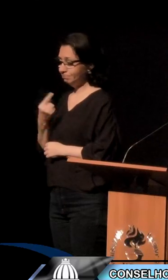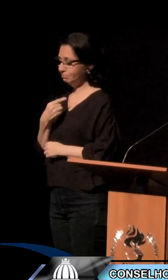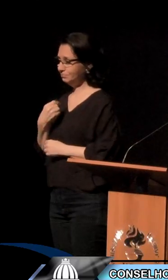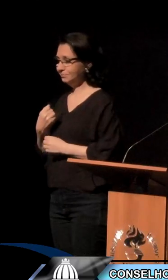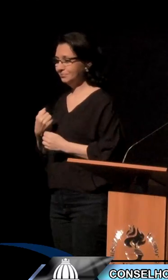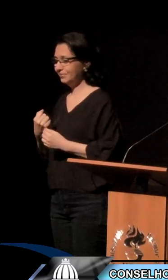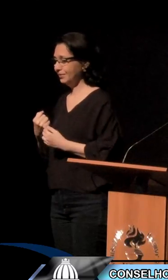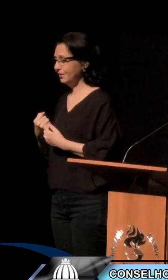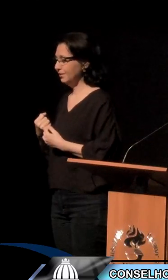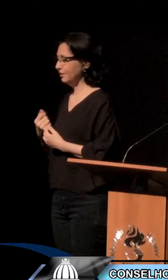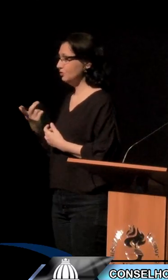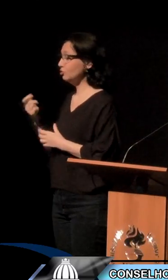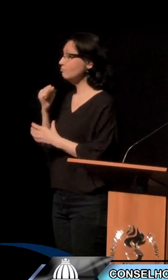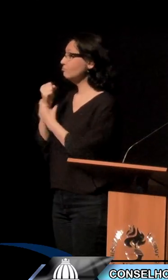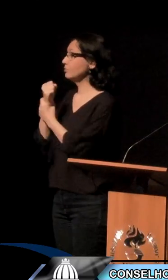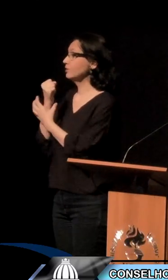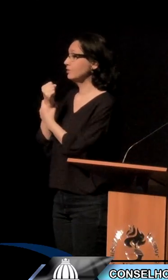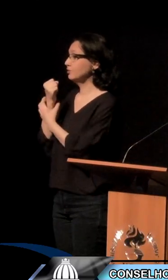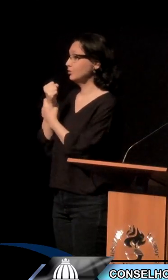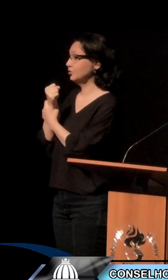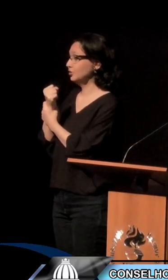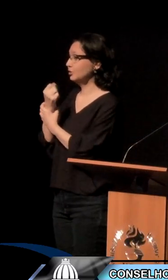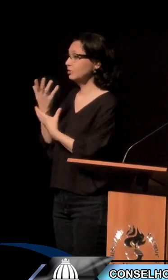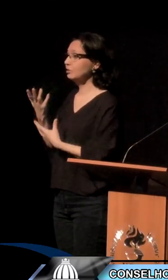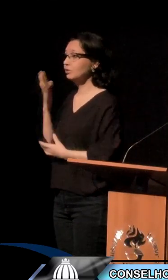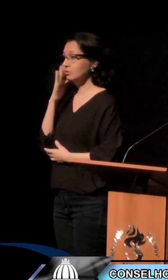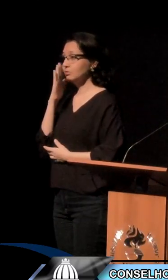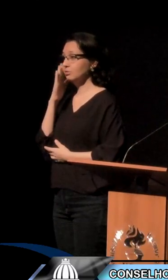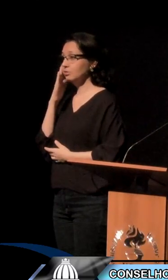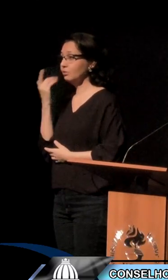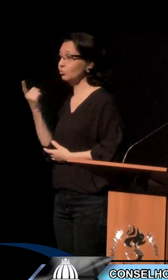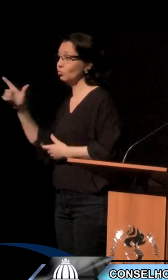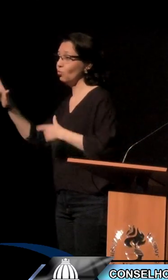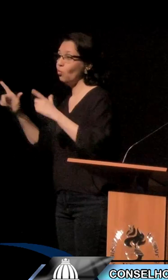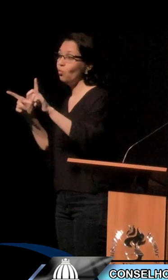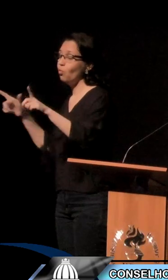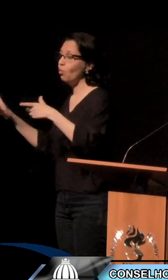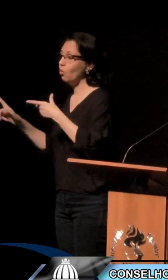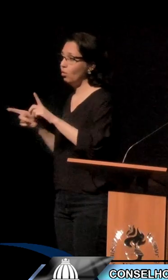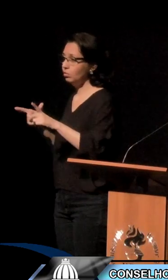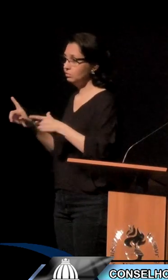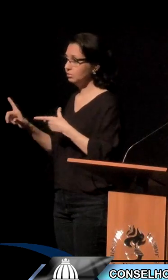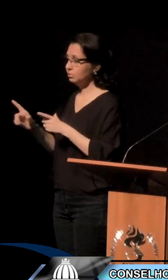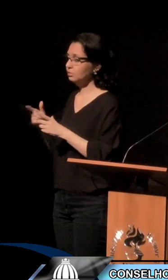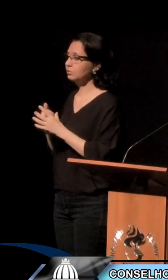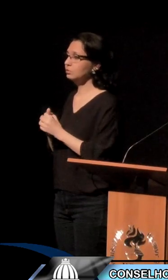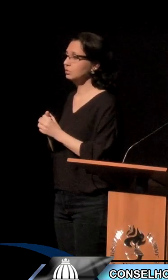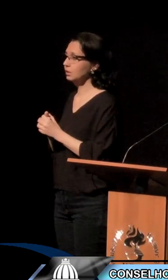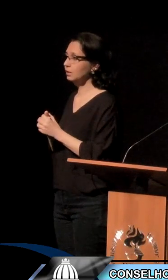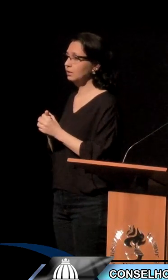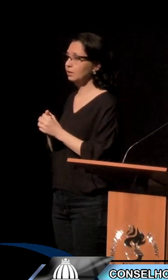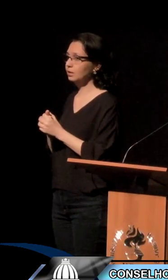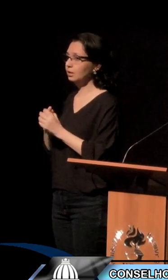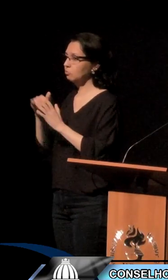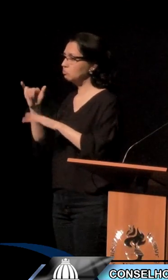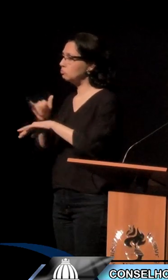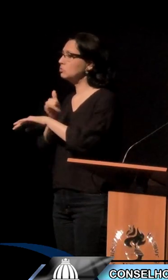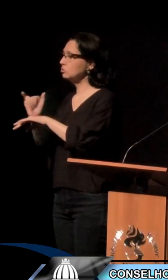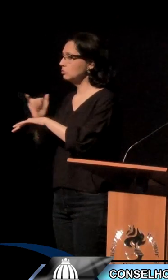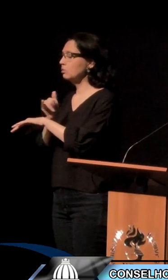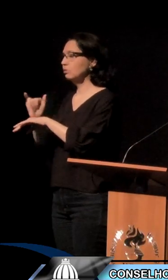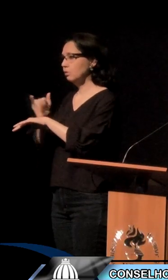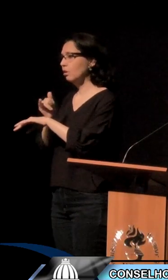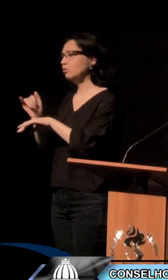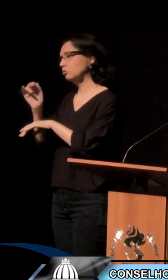né enfim mas eu sei também que outras formas de contratação tem sido amplamente utilizadas acho que o que é importante